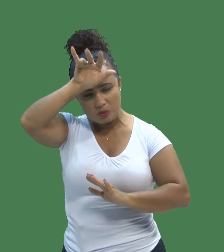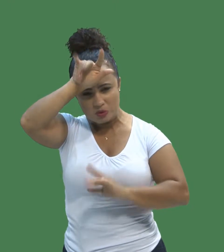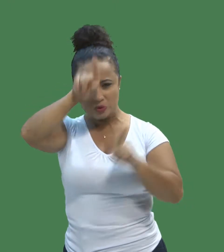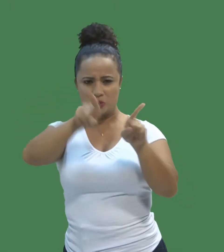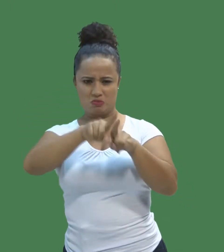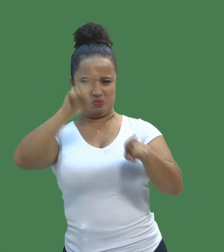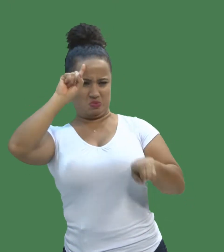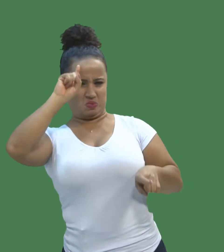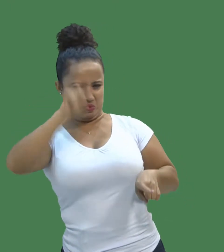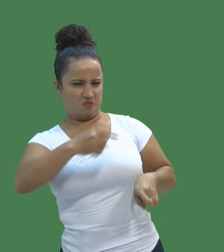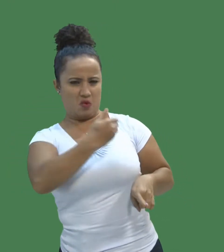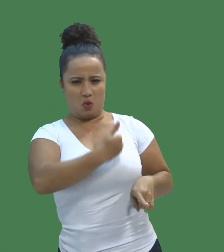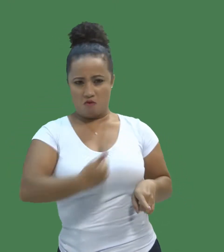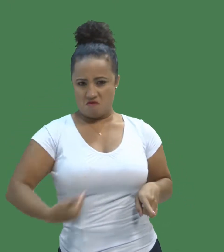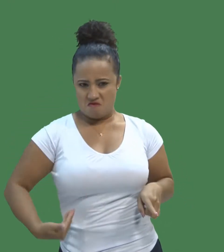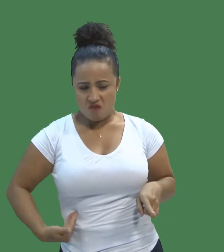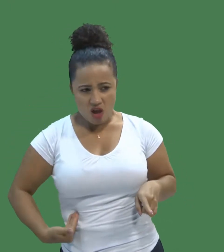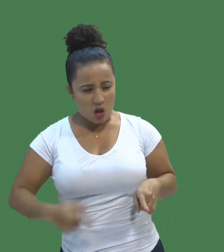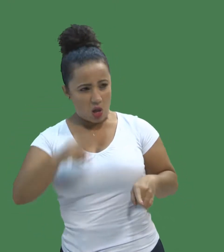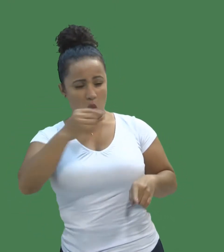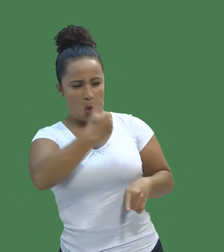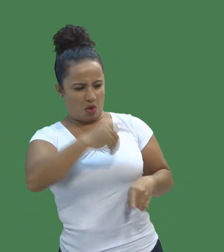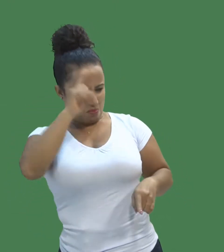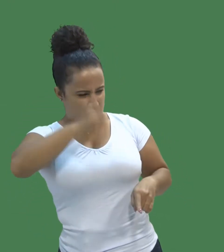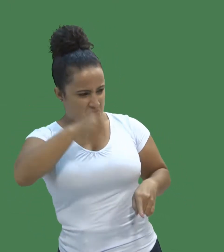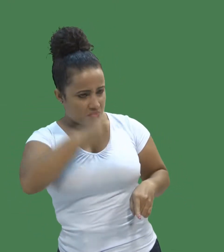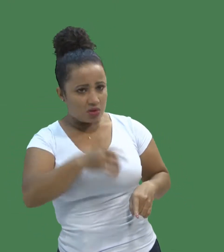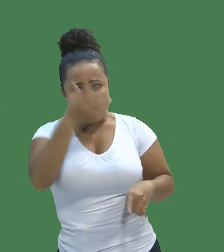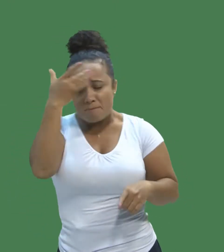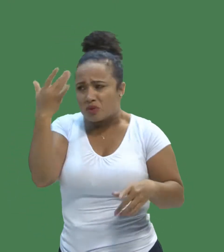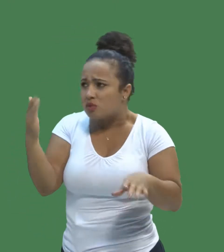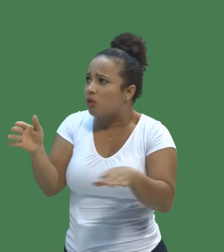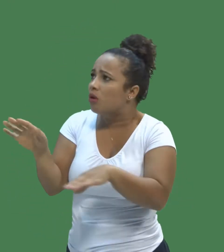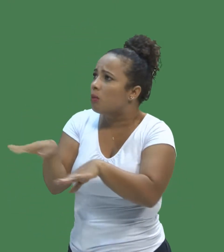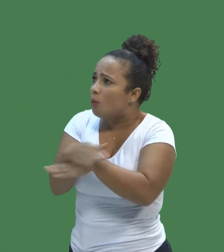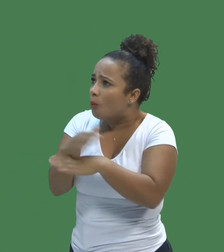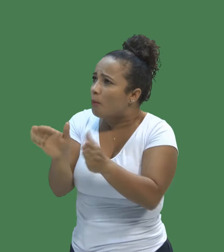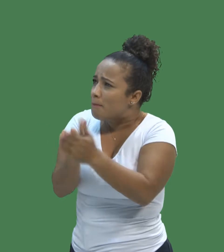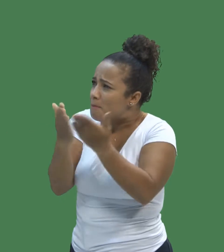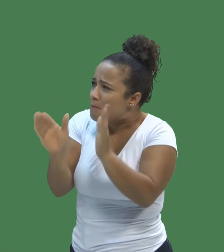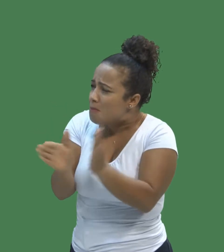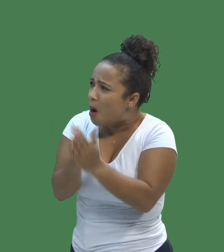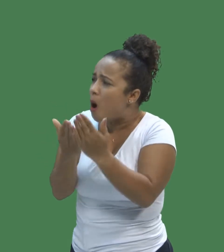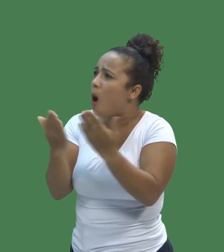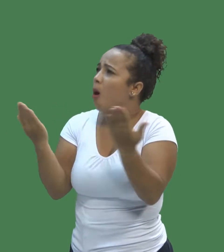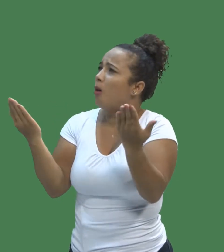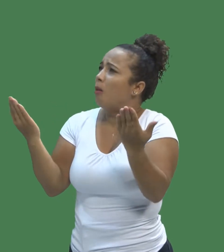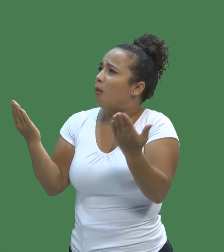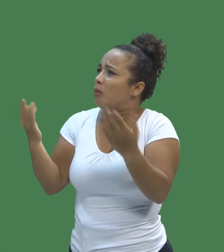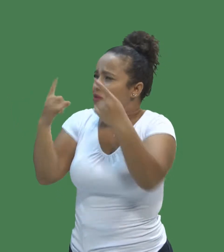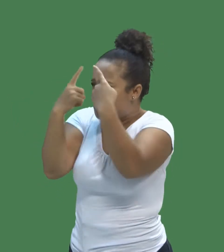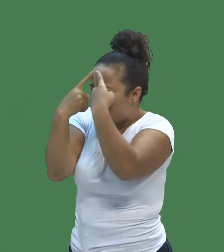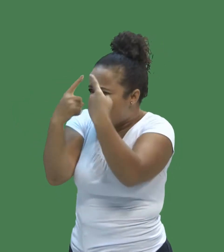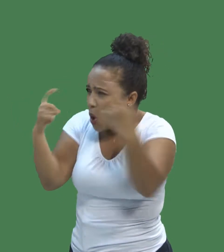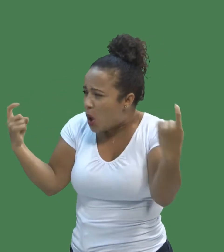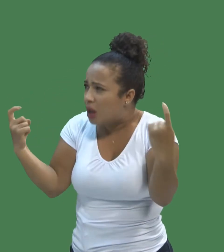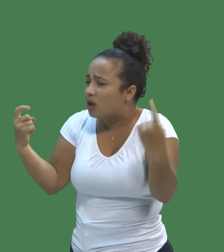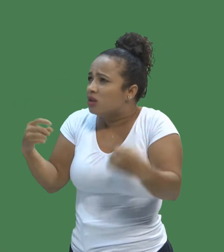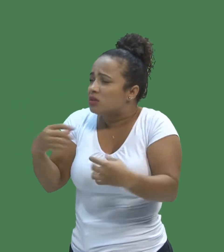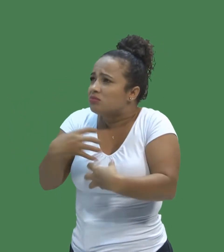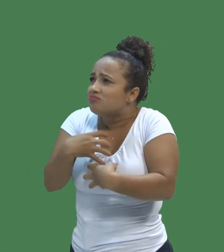e violência física e psicológica. Para dar um basta a regimes